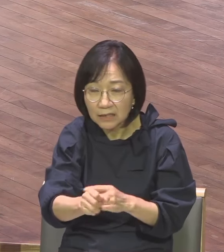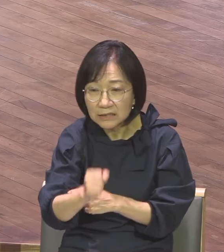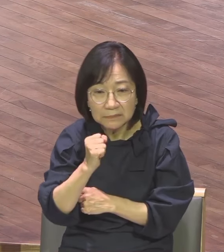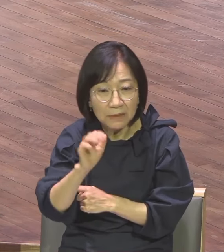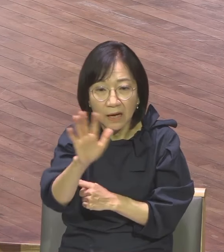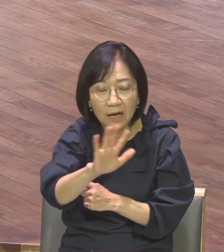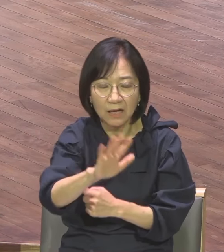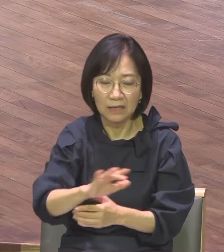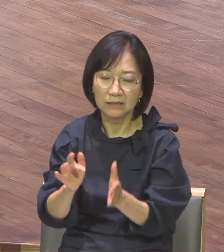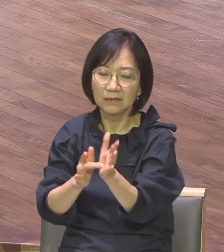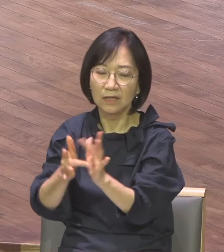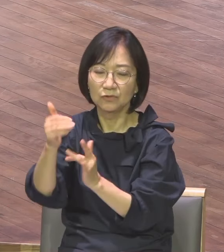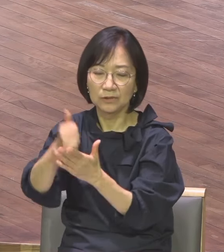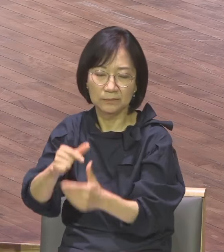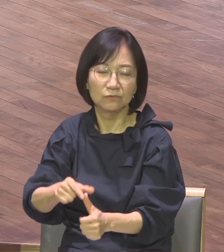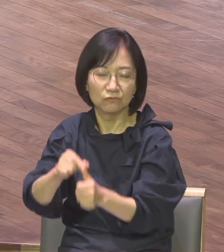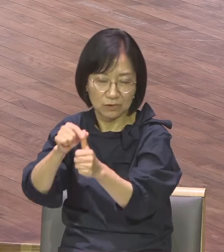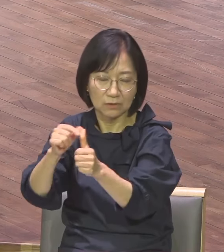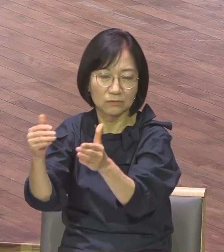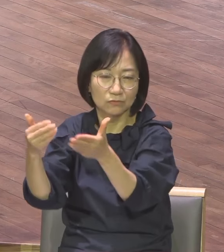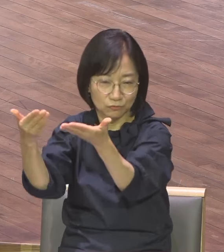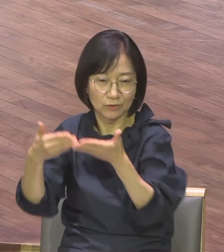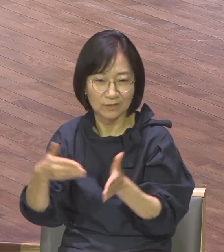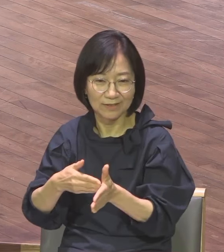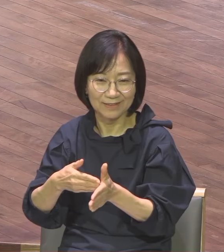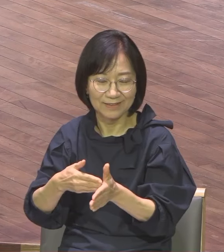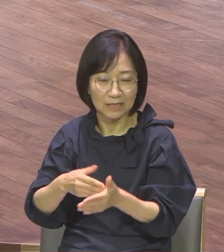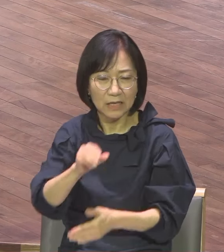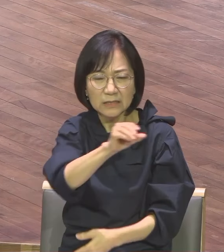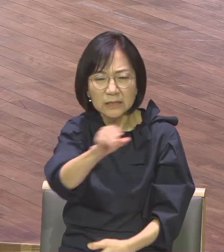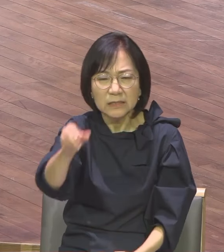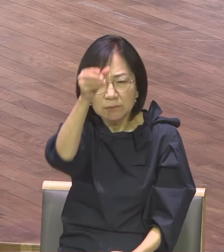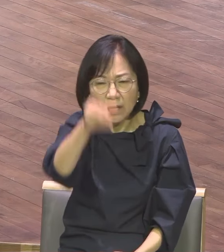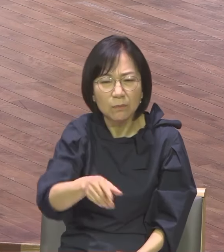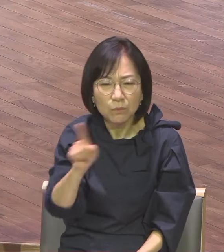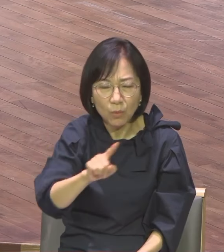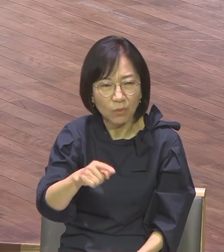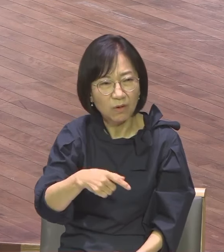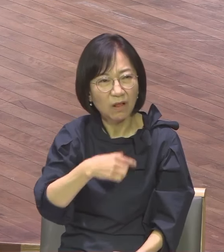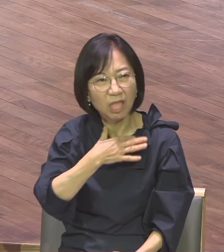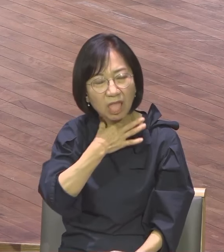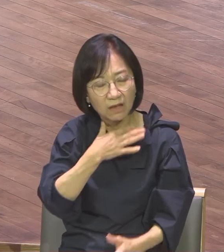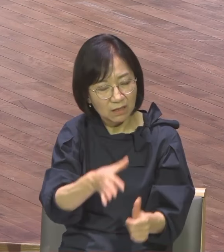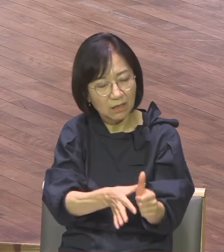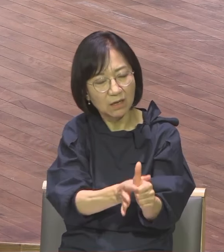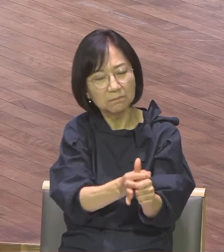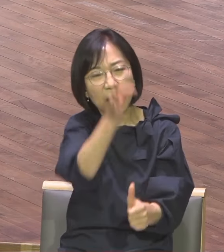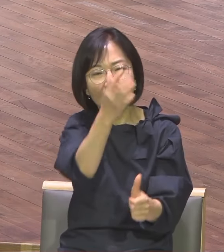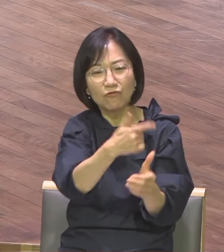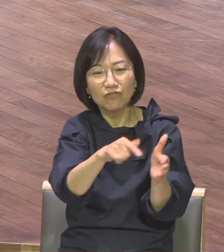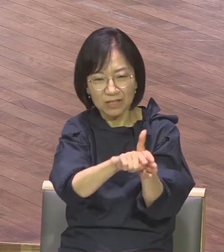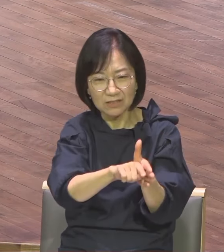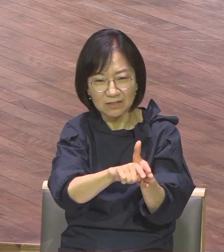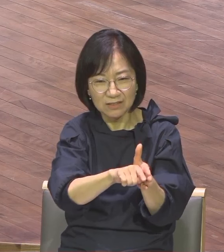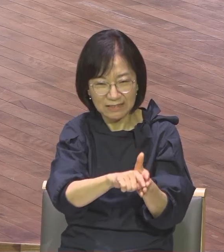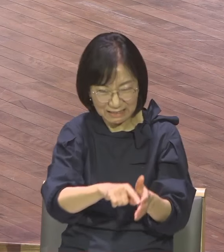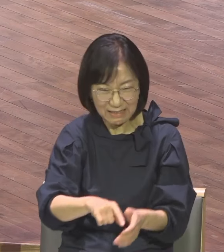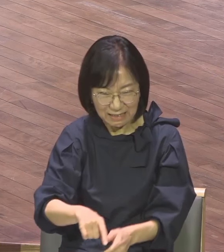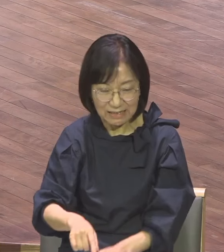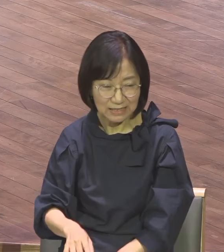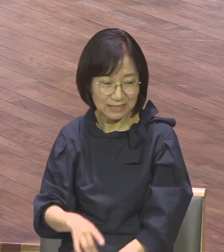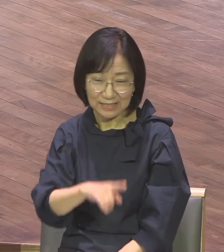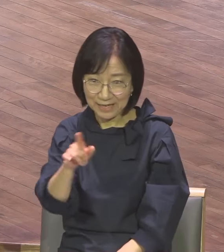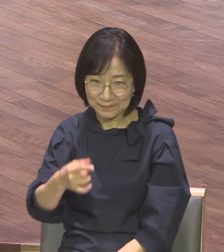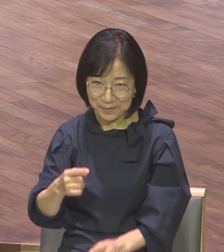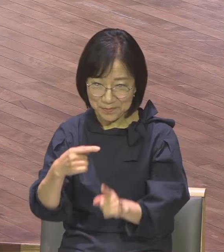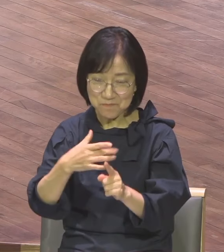예수가 고뇌지. 십자가는 사형털이요, 그냥. 그때 뭐 신앙생활 잘 안 하는 사람들이 막 십자가 긁고 다니면서 막 목걸이